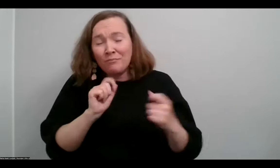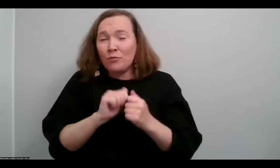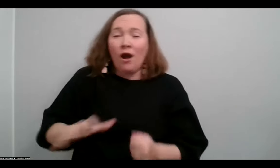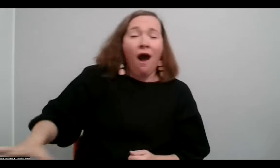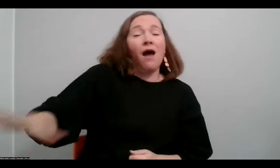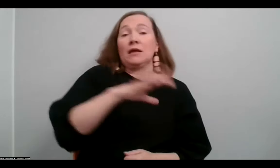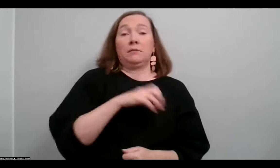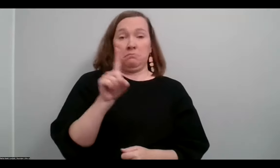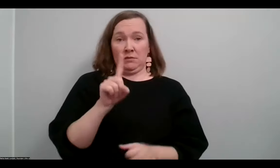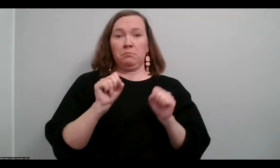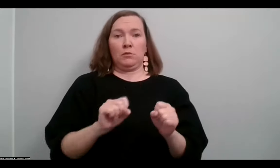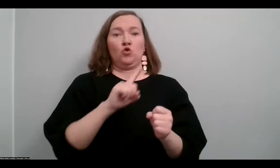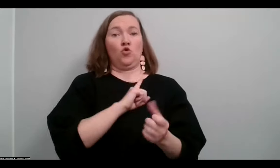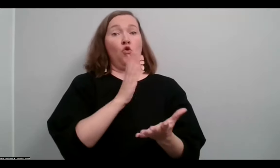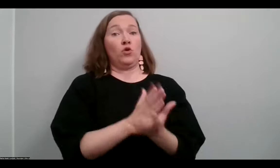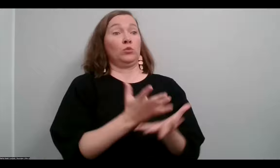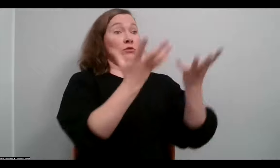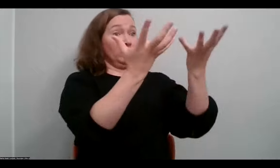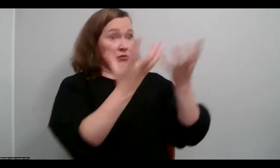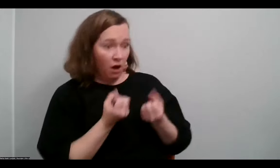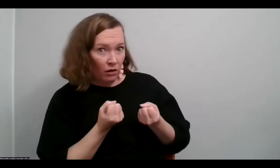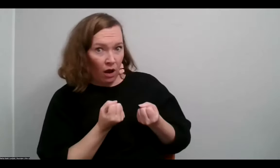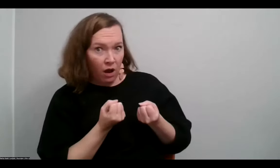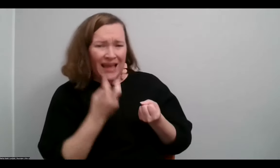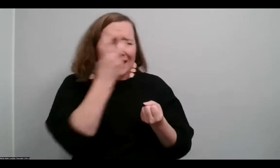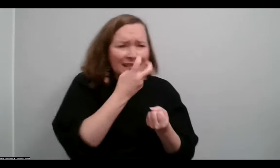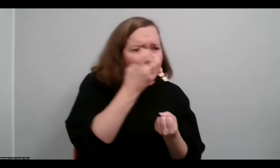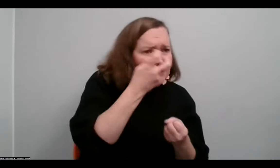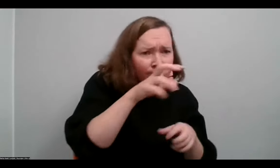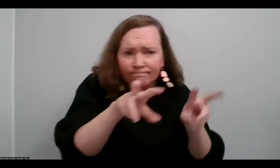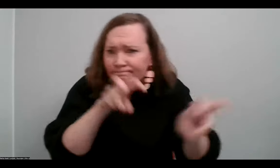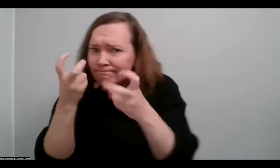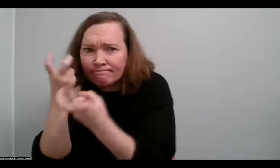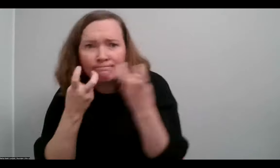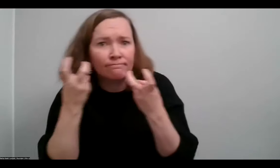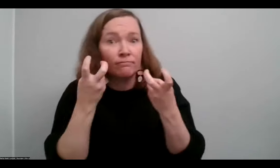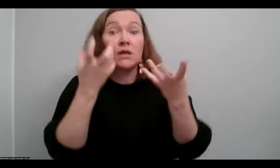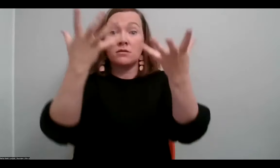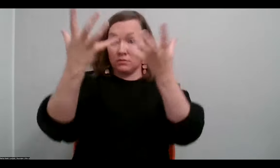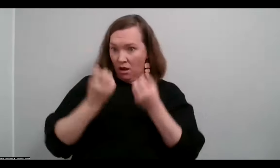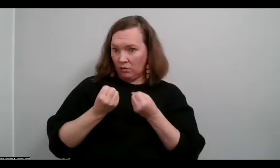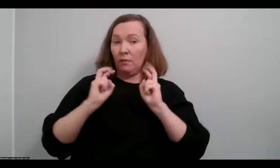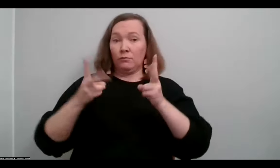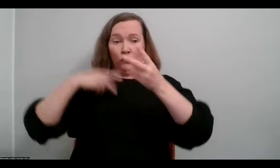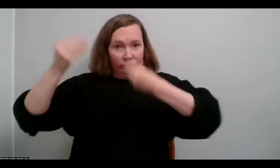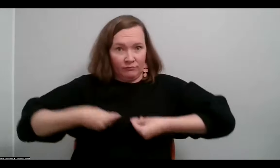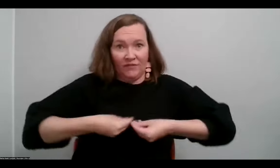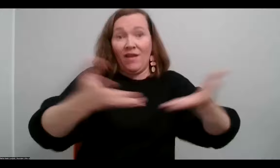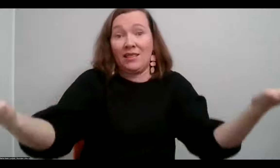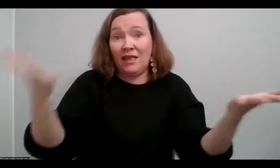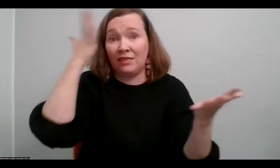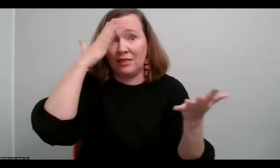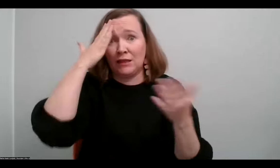äärelle. Oli sitten kyseessä kuuro tai kuuleva ihminen, se on jokaisen oikeus. Oikeus etsiä